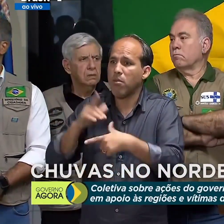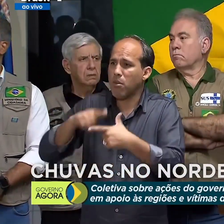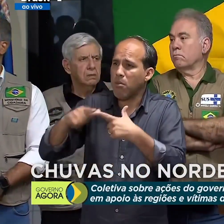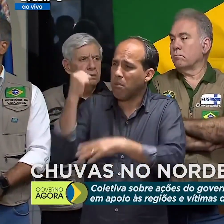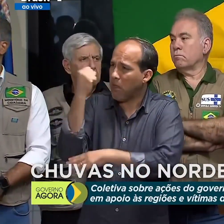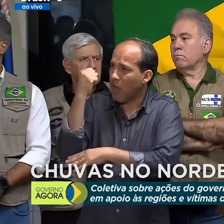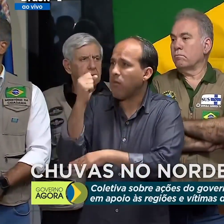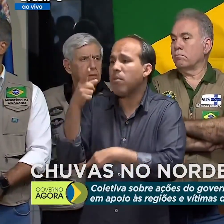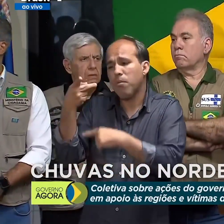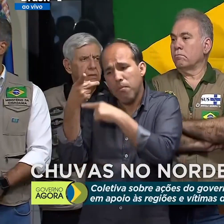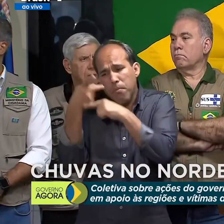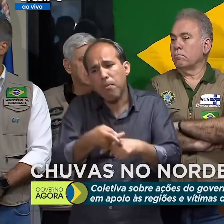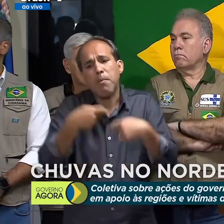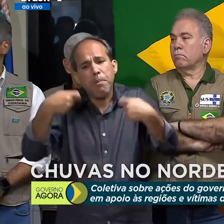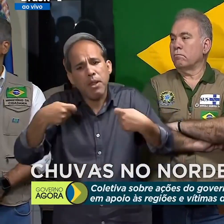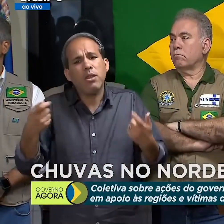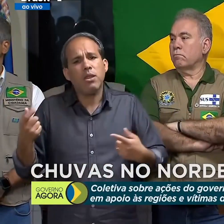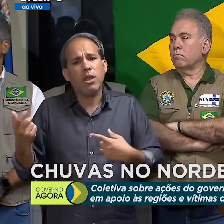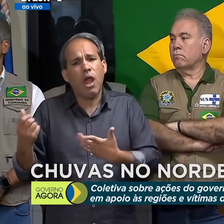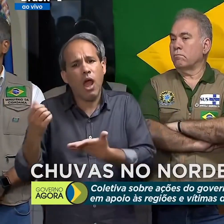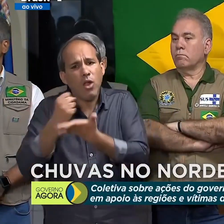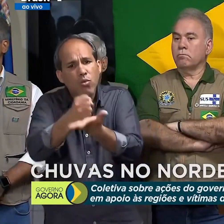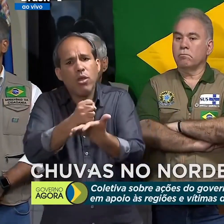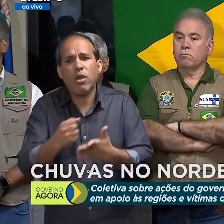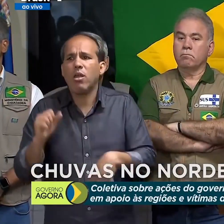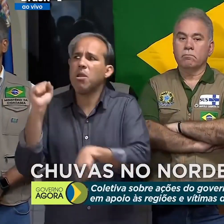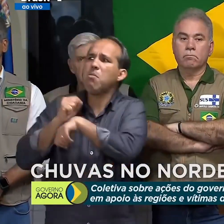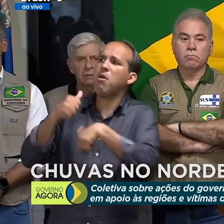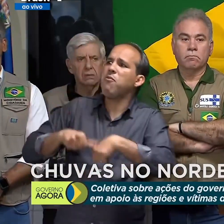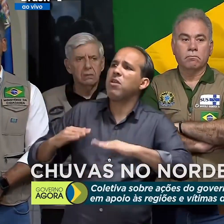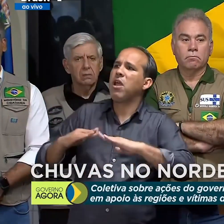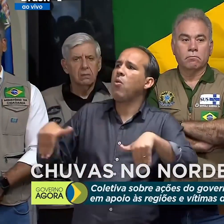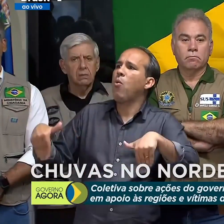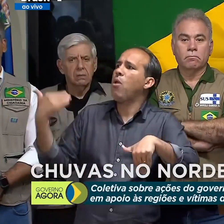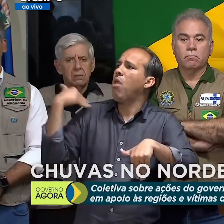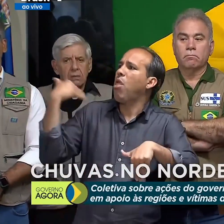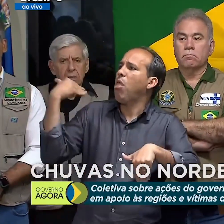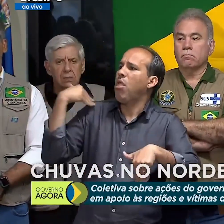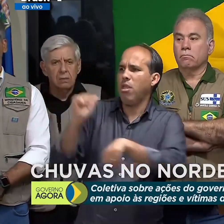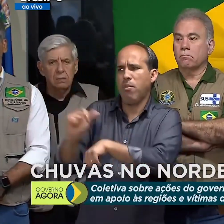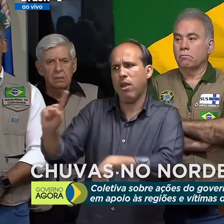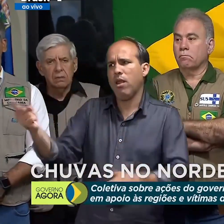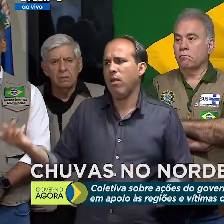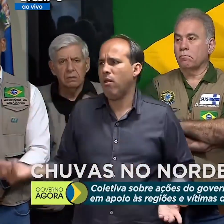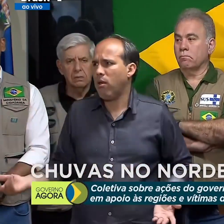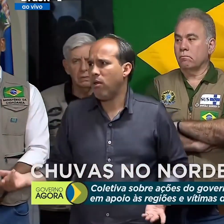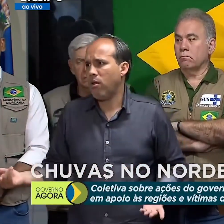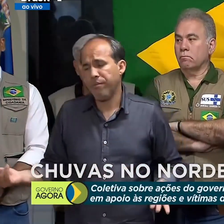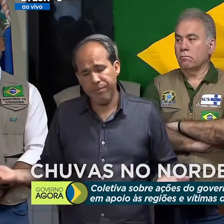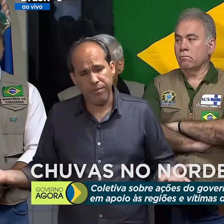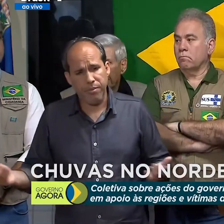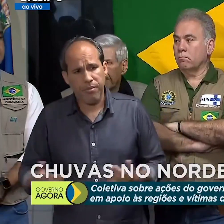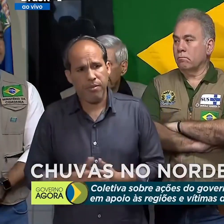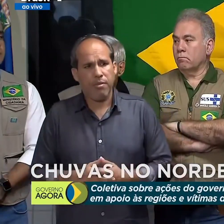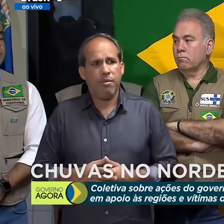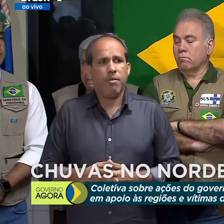vai atrás para ajudar não fica esperando ser chamado dentro de casa a saída vovô tá então